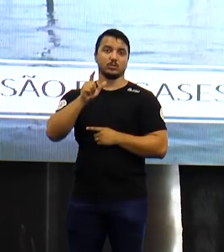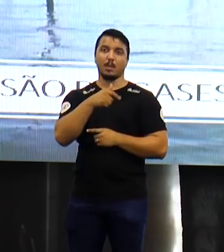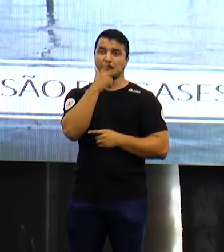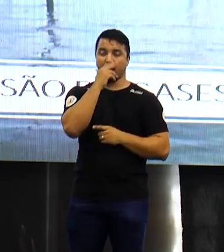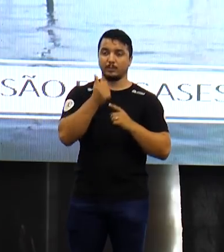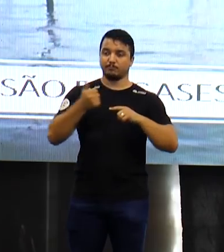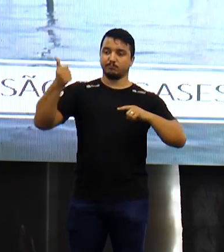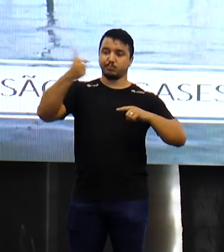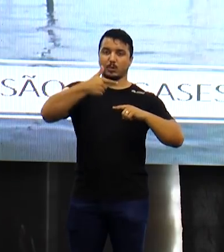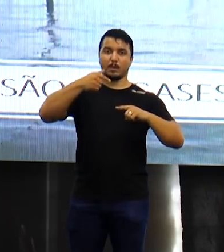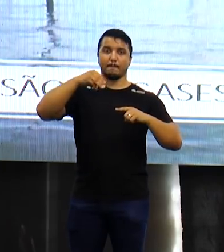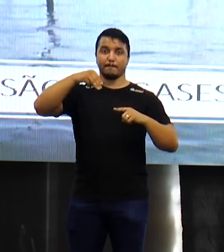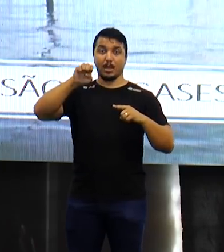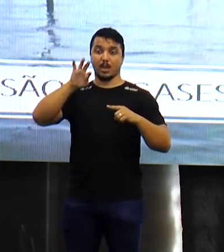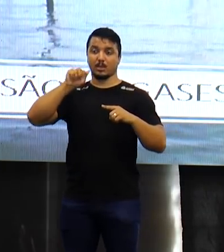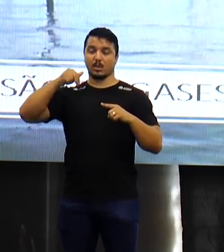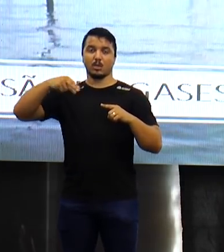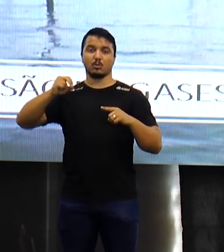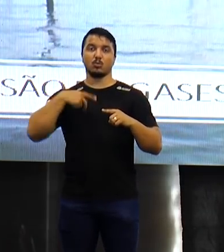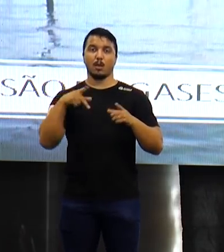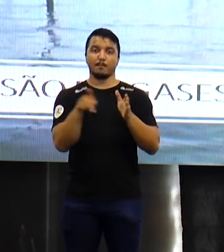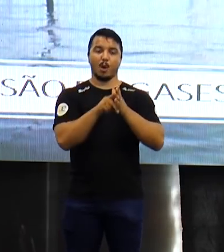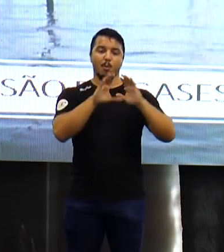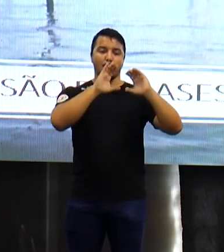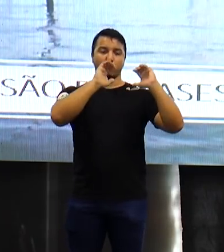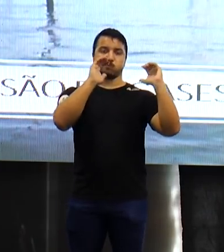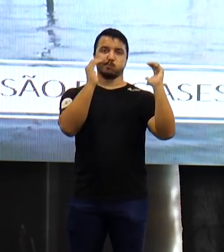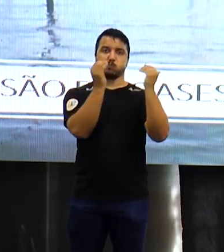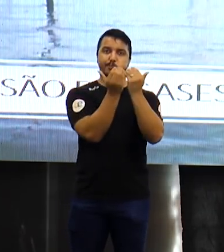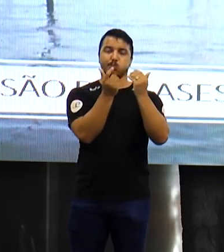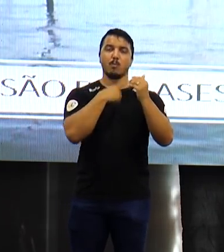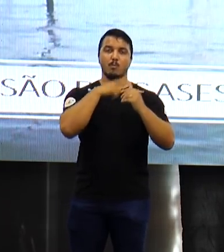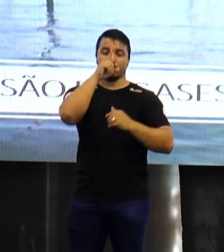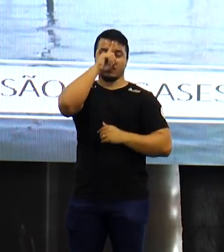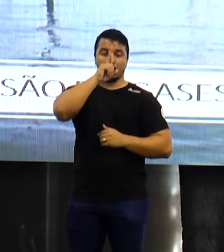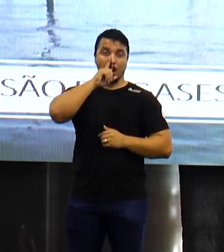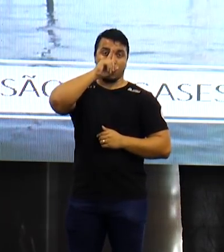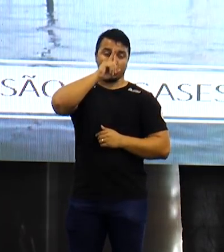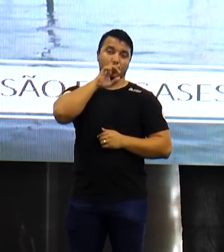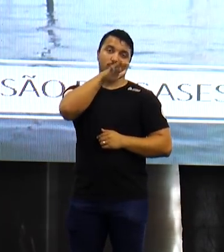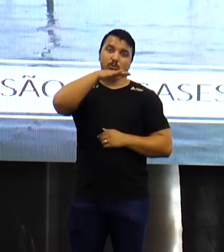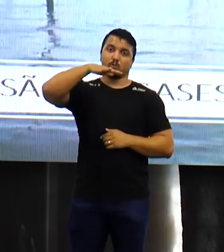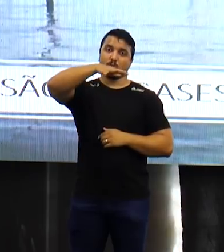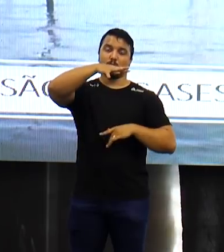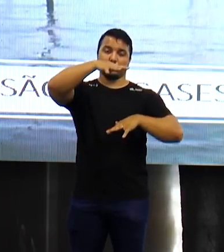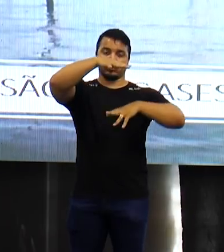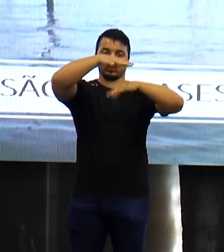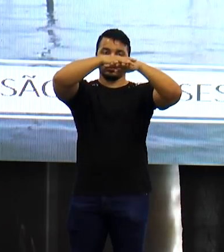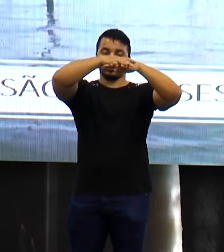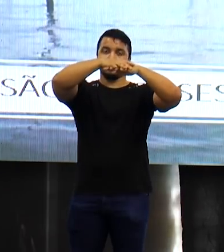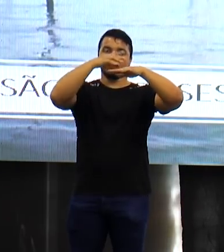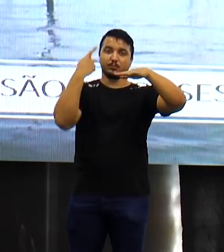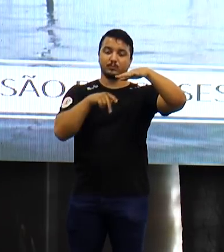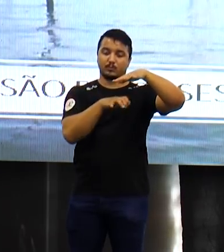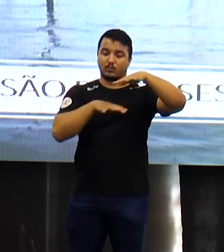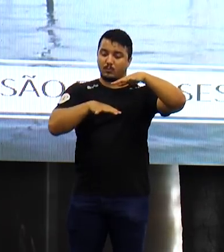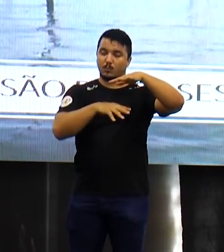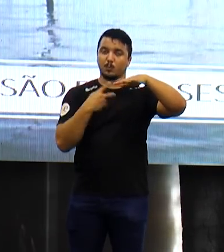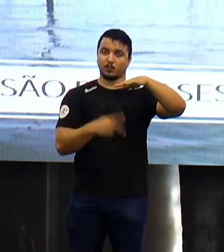Portanto, o metano é um gás de efeito estufa de alto potencial de aquecimento